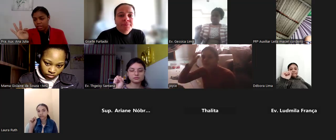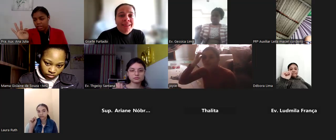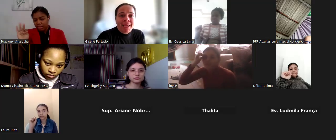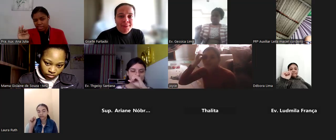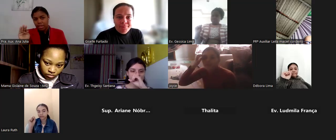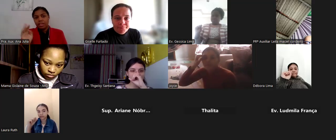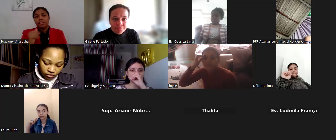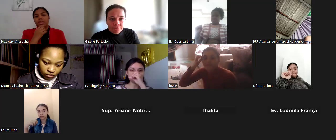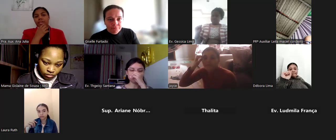T.